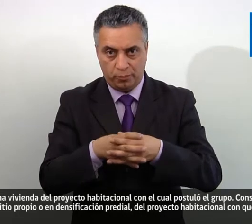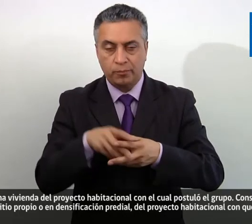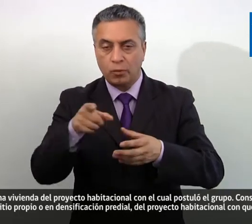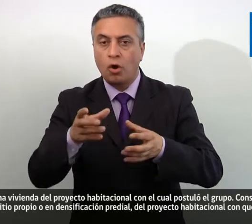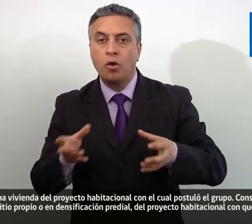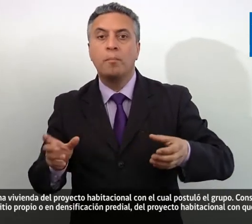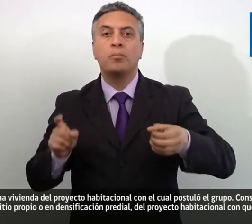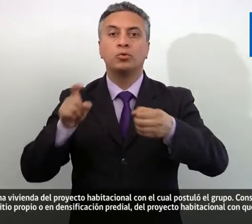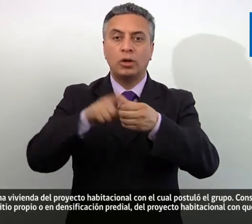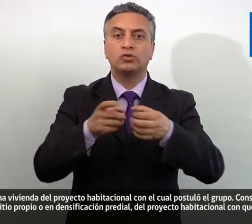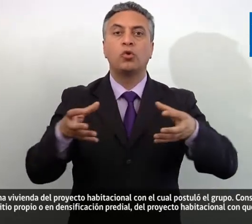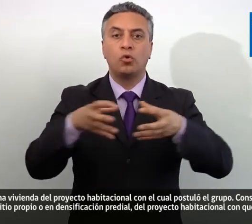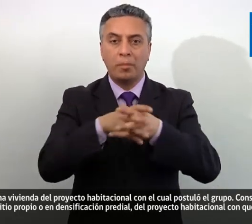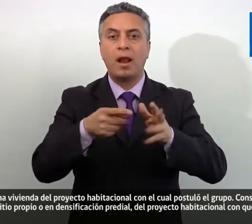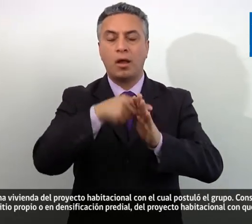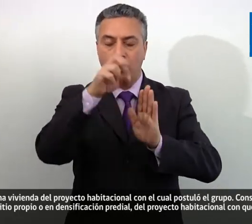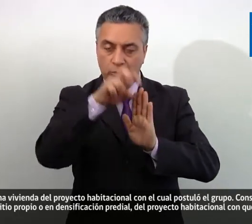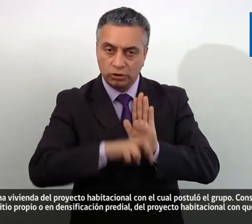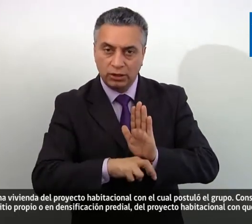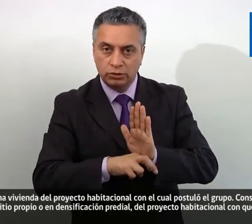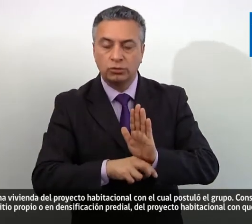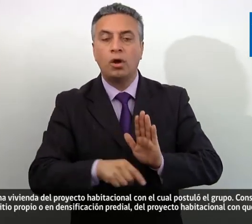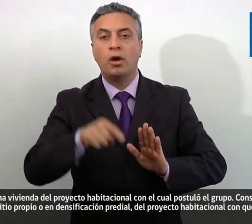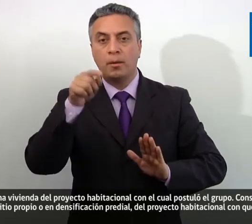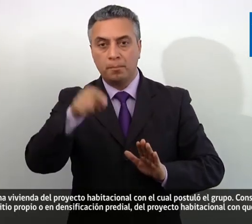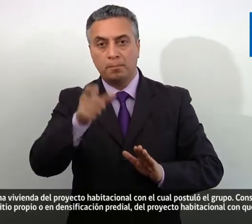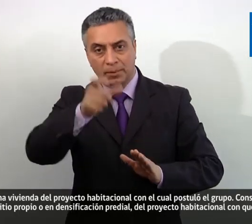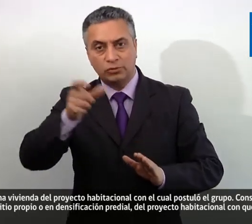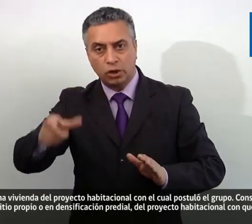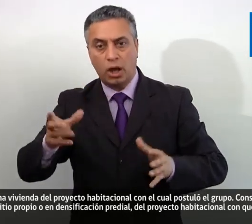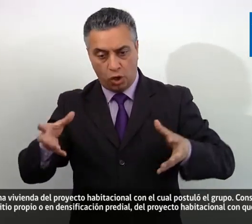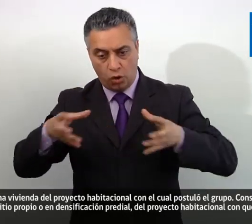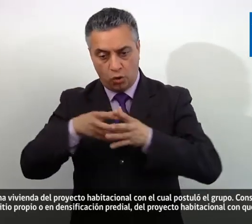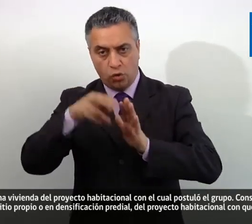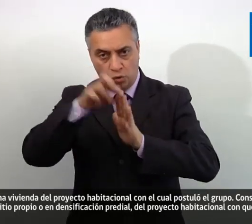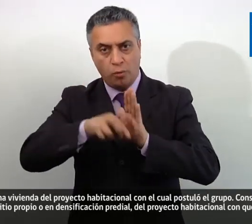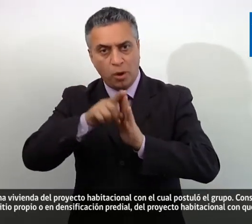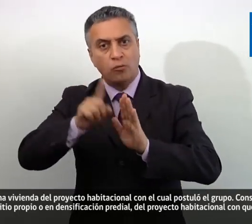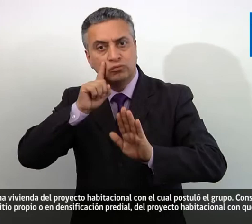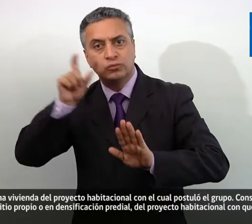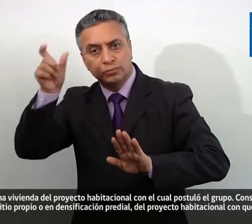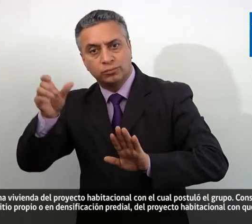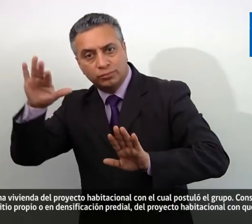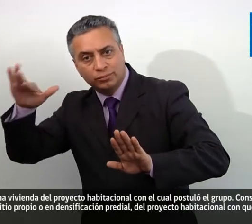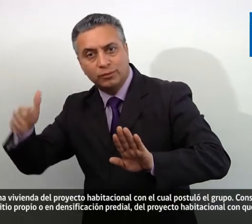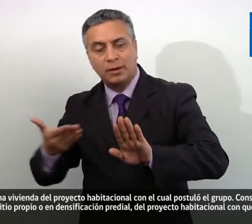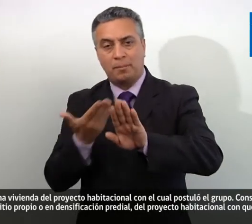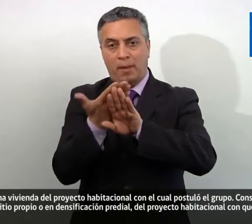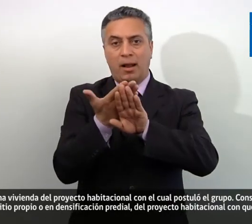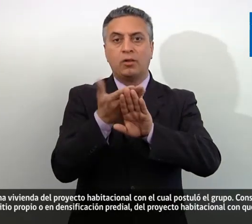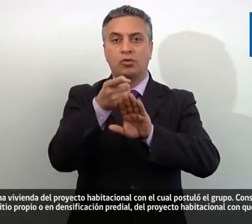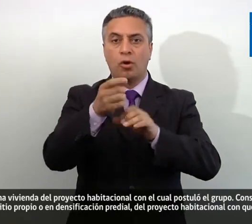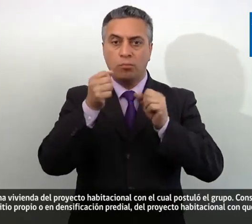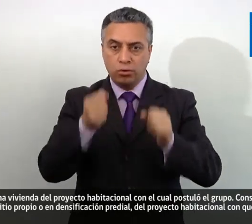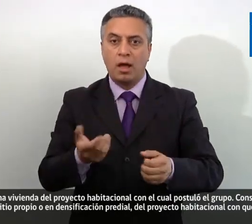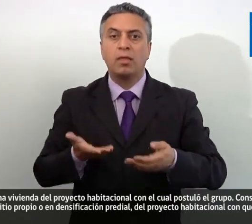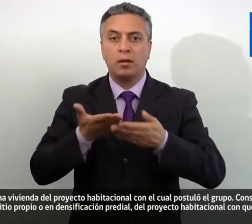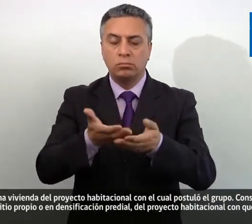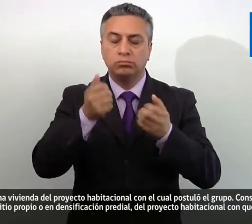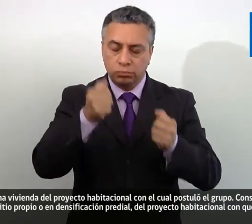proyecto habitacional con el cual postuló el grupo, construcción de una vivienda en sitio propio o en